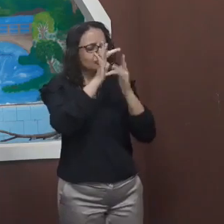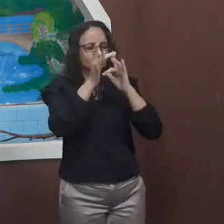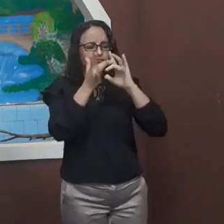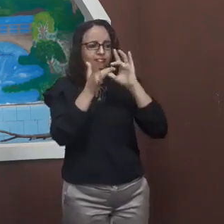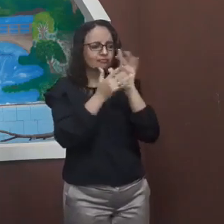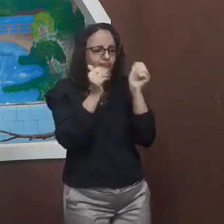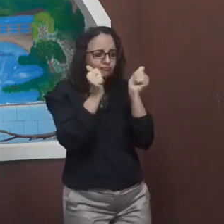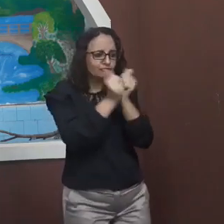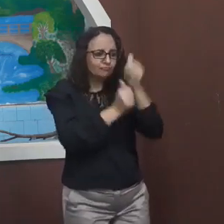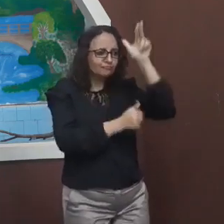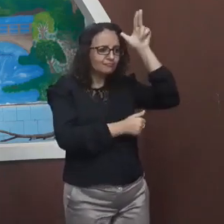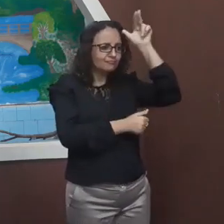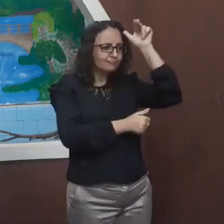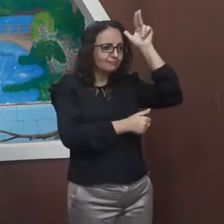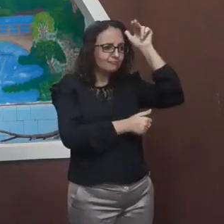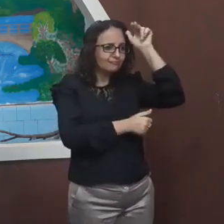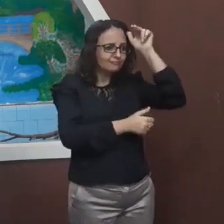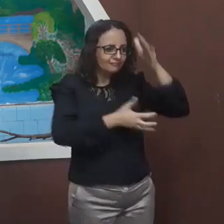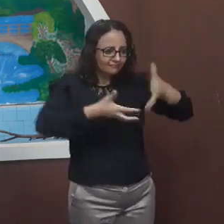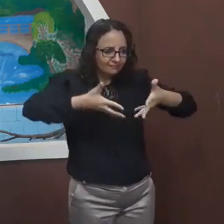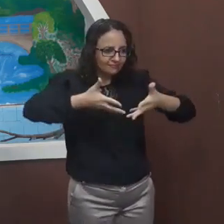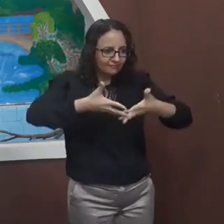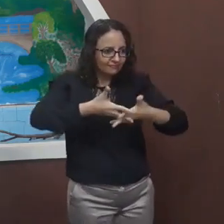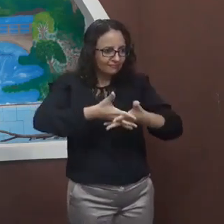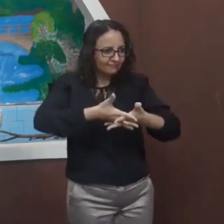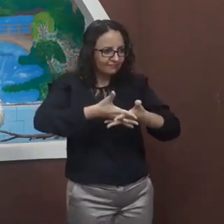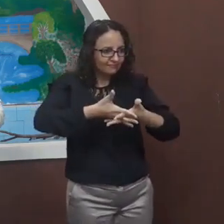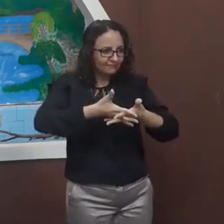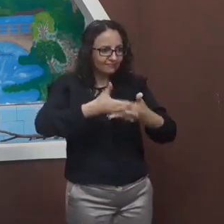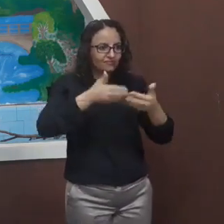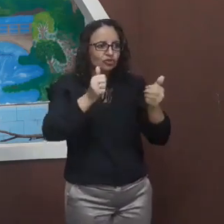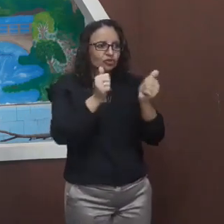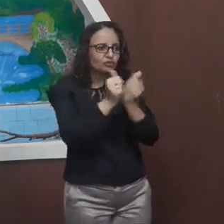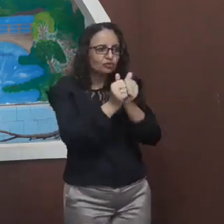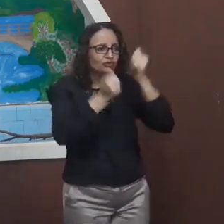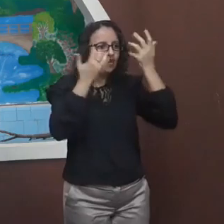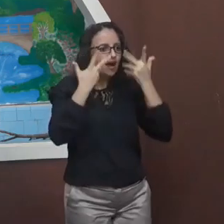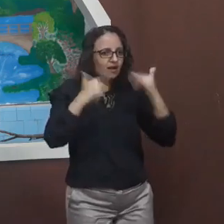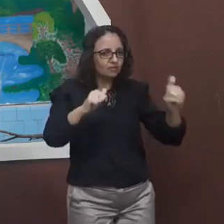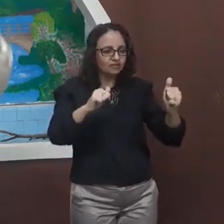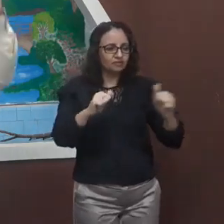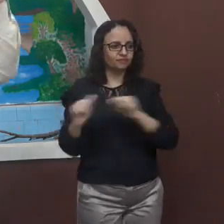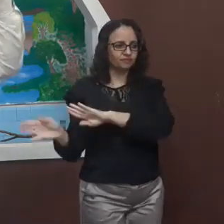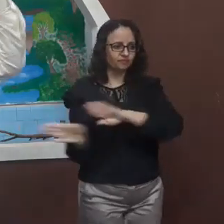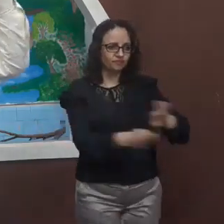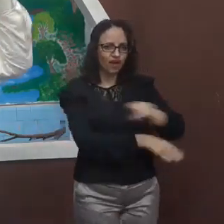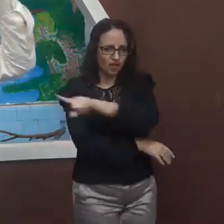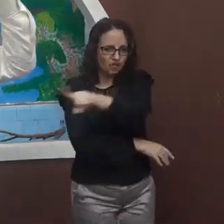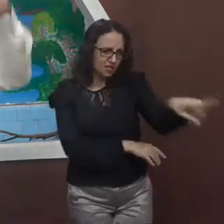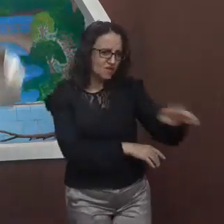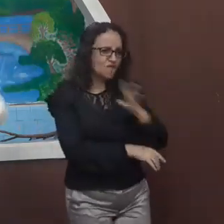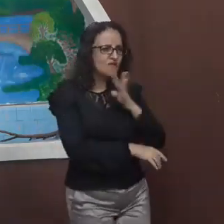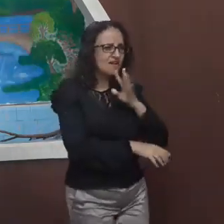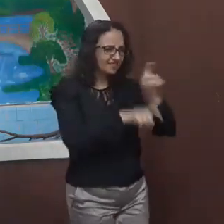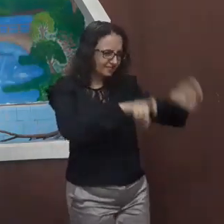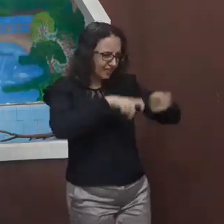estrebaria, junto com os bichos. Quem já foi aqui em curral? Já foi em curral?